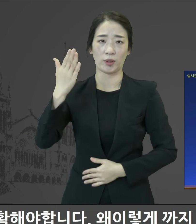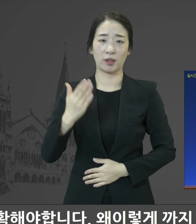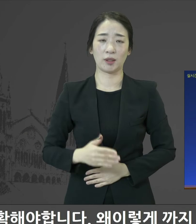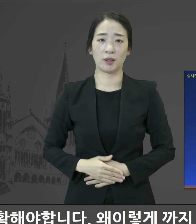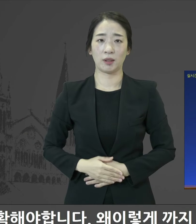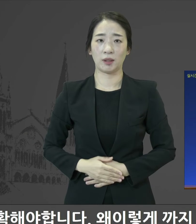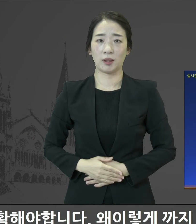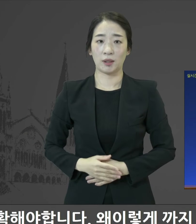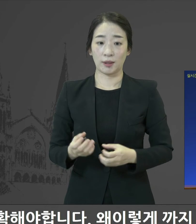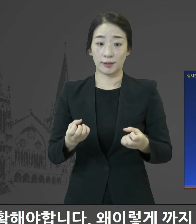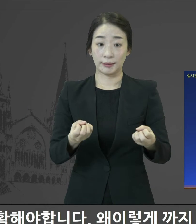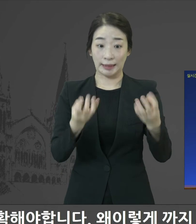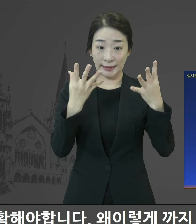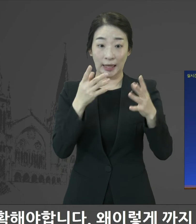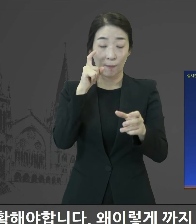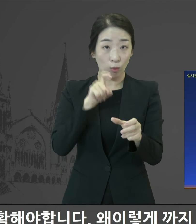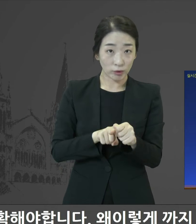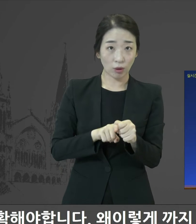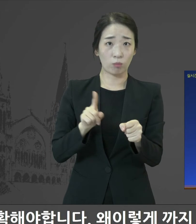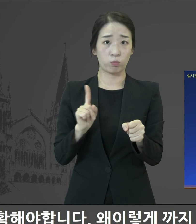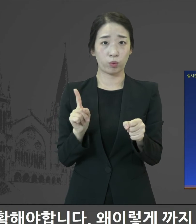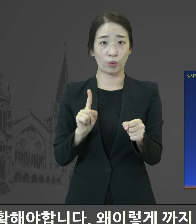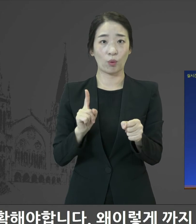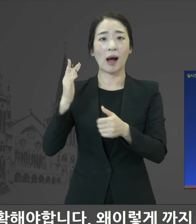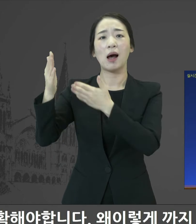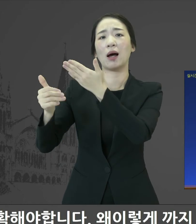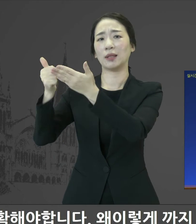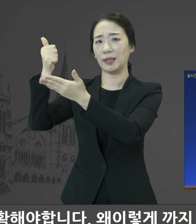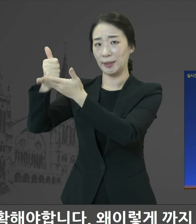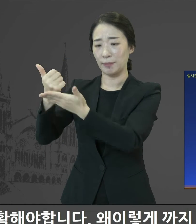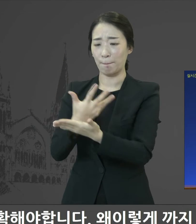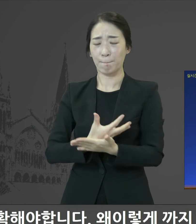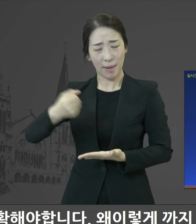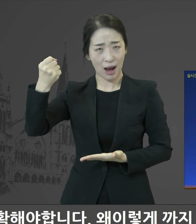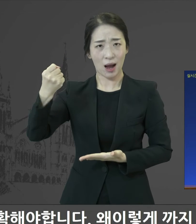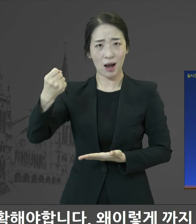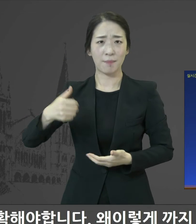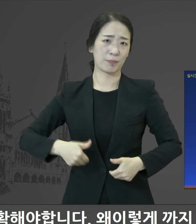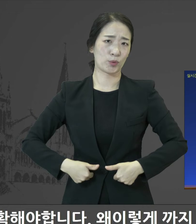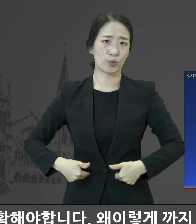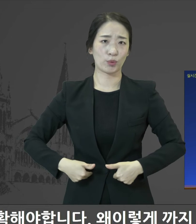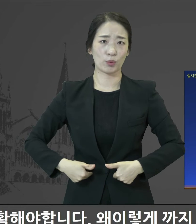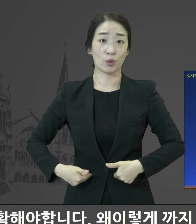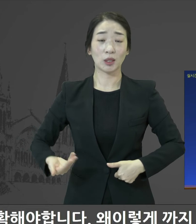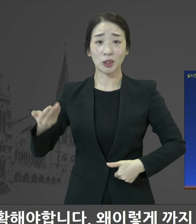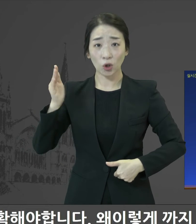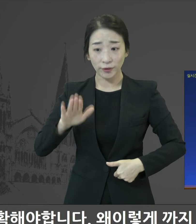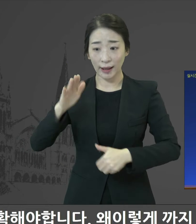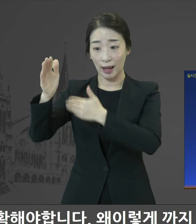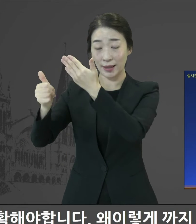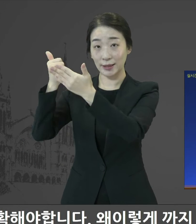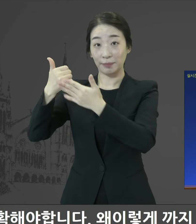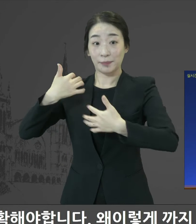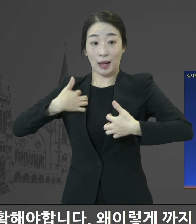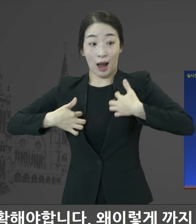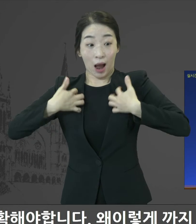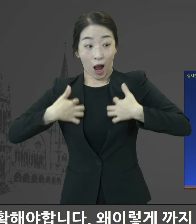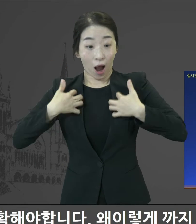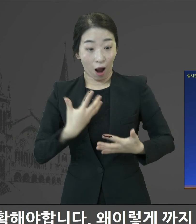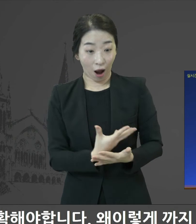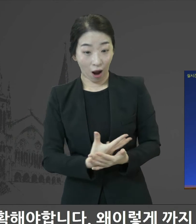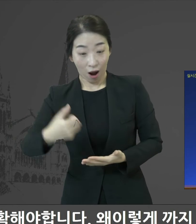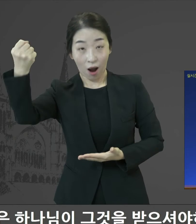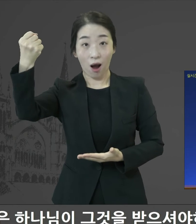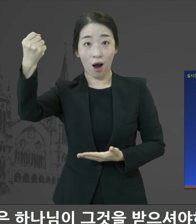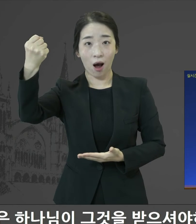제사의 가장 중요한 목적은 하나님이 받으시는데 거기에 기뻐 받으시면 최고의 제사가 되는